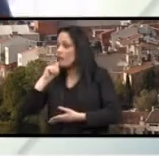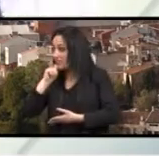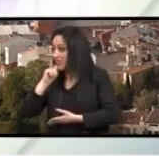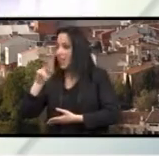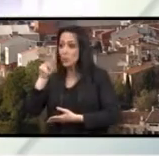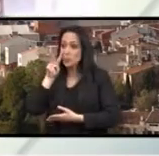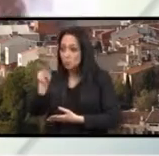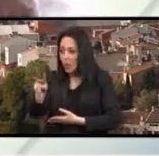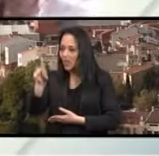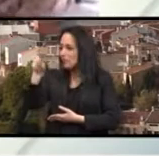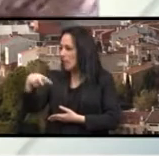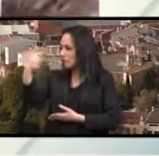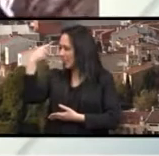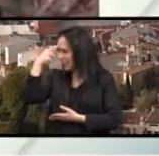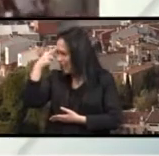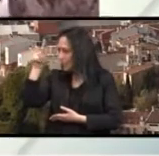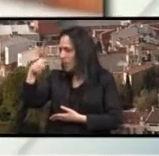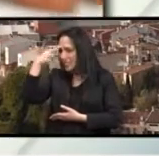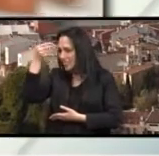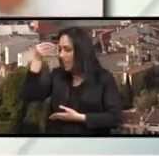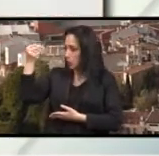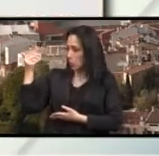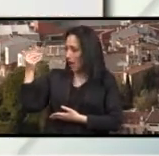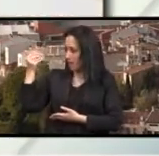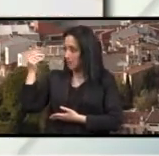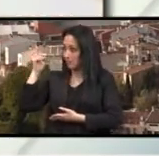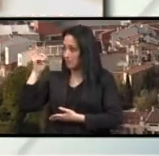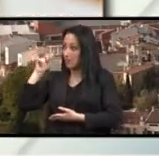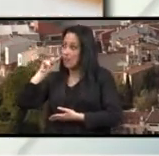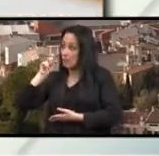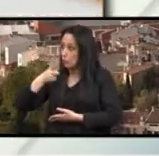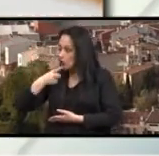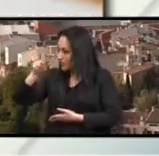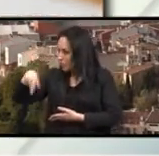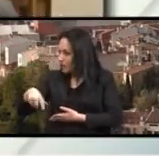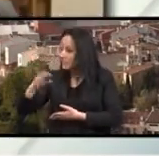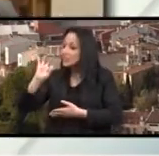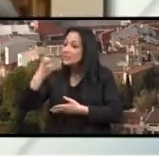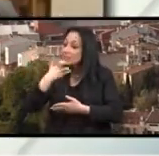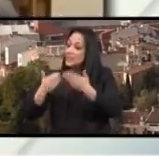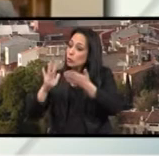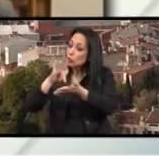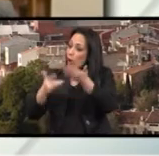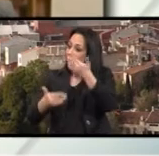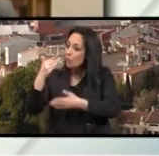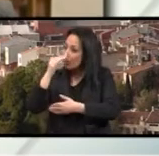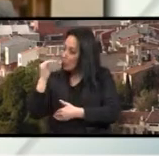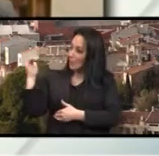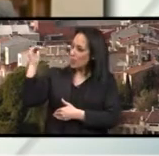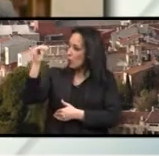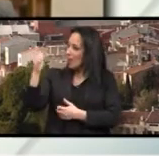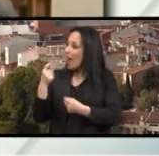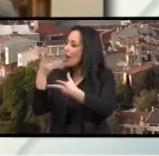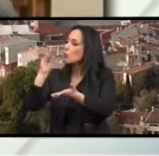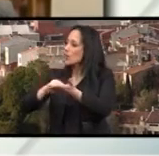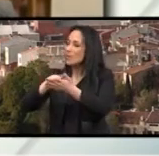visuals, intel·lectuals, mentals, quan arriben a grans, quan inicien el període d'envelliment, solen trobar-se en situacions que